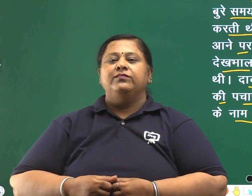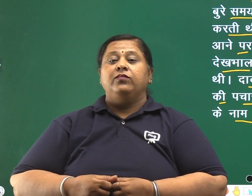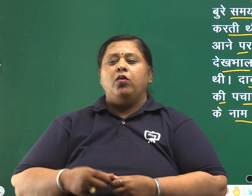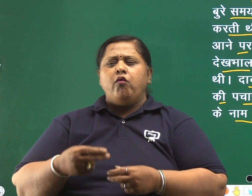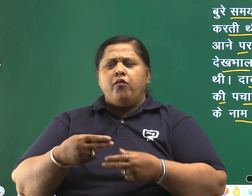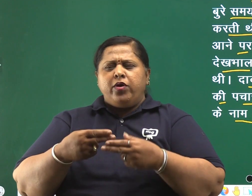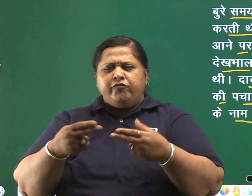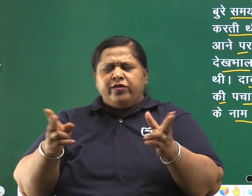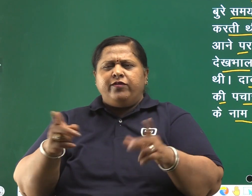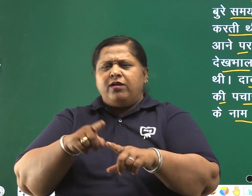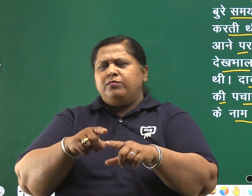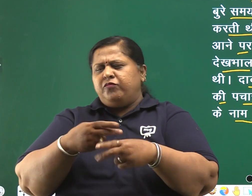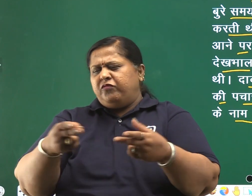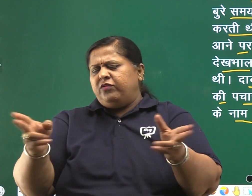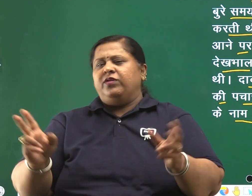विभिन्न प्रकार की